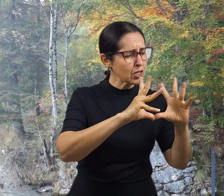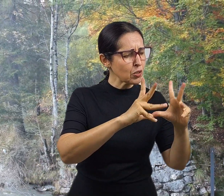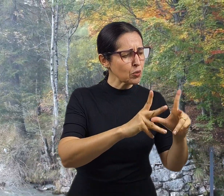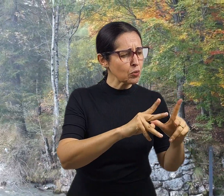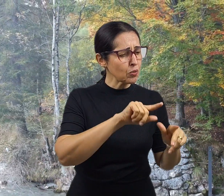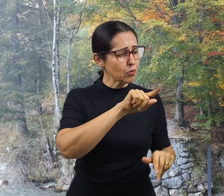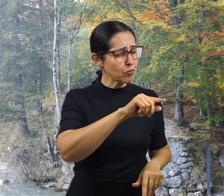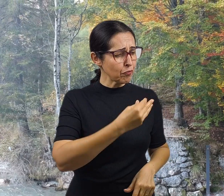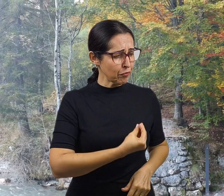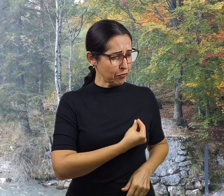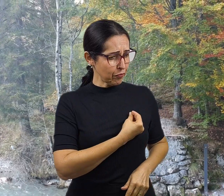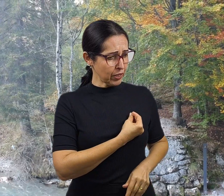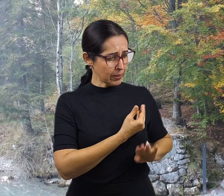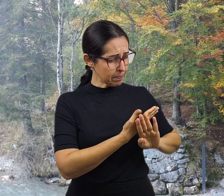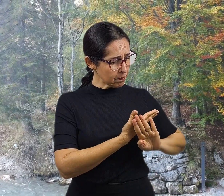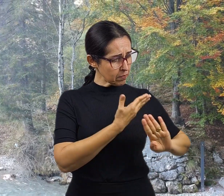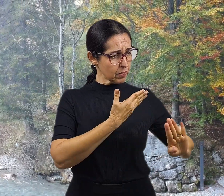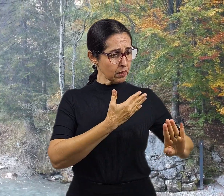purificai-vos, trocai as vossas vestes.